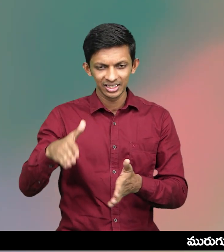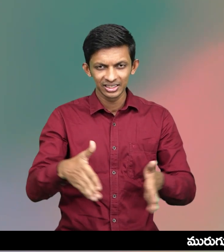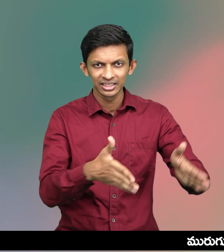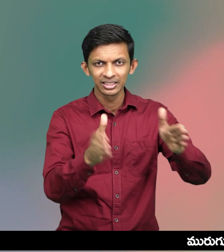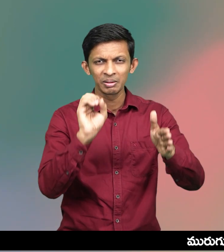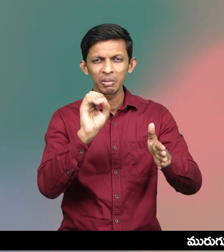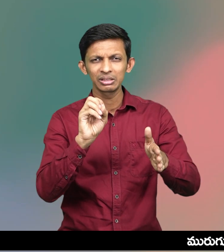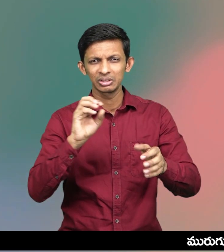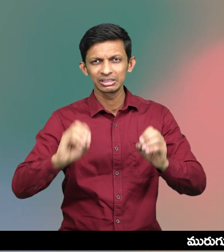మురుగు మరియు మురుగునీరు,